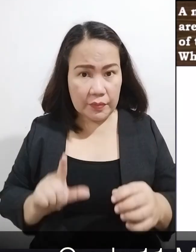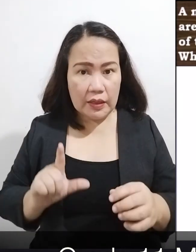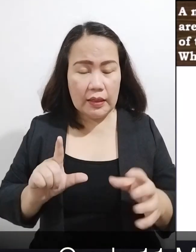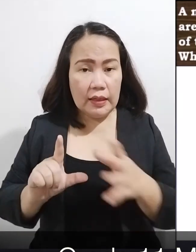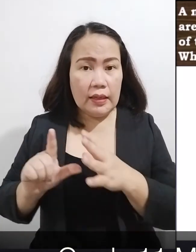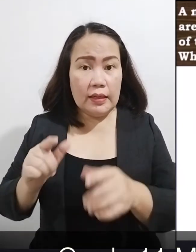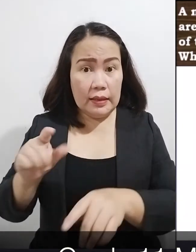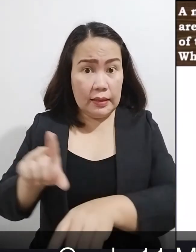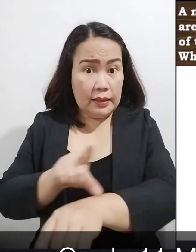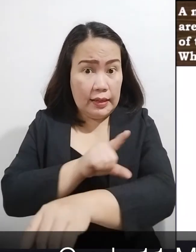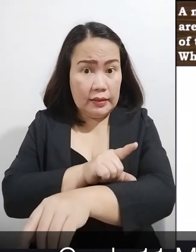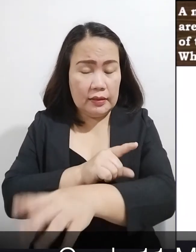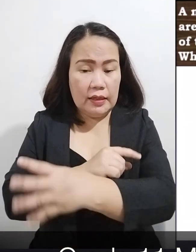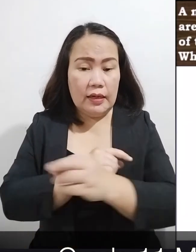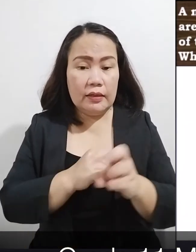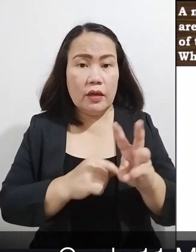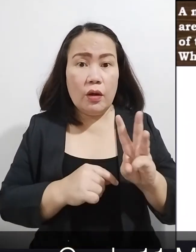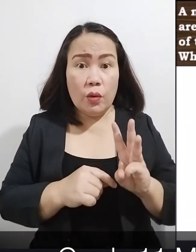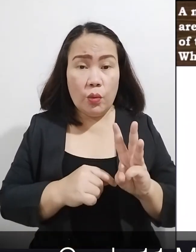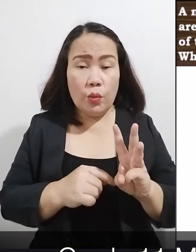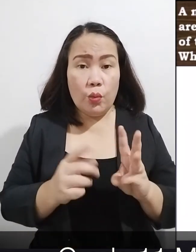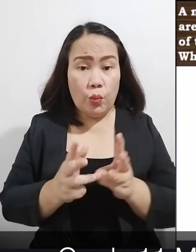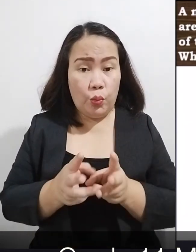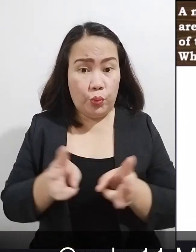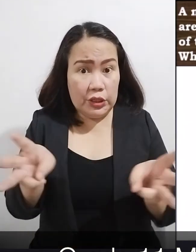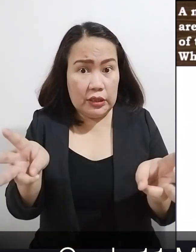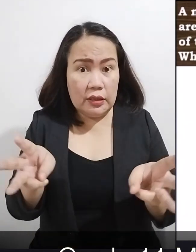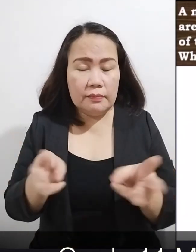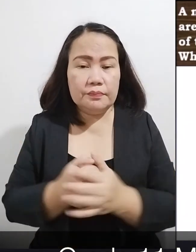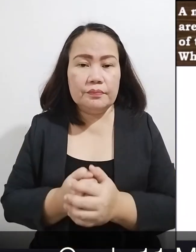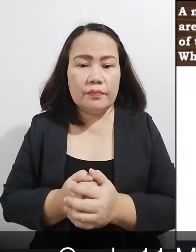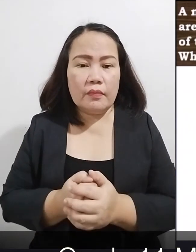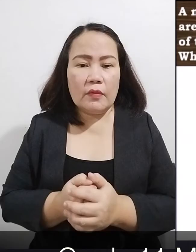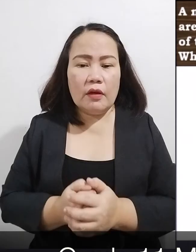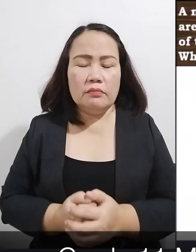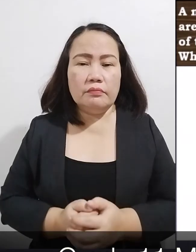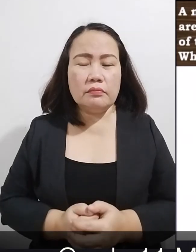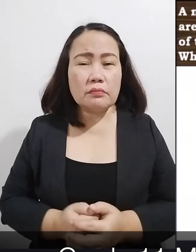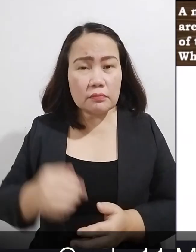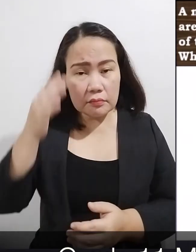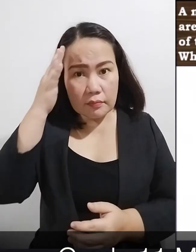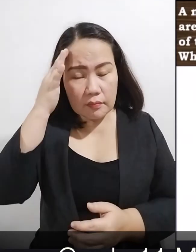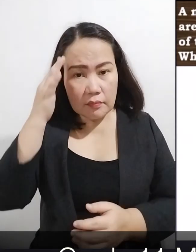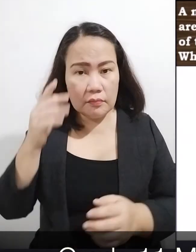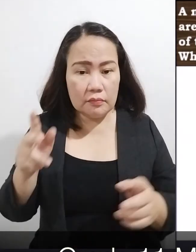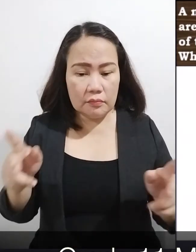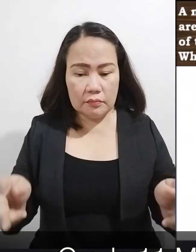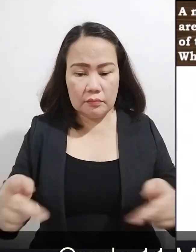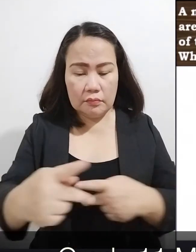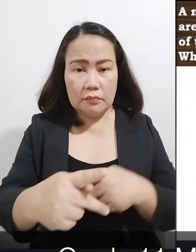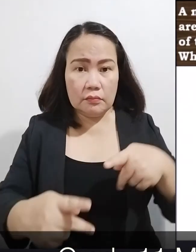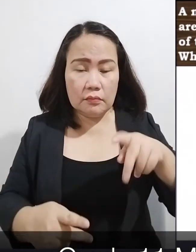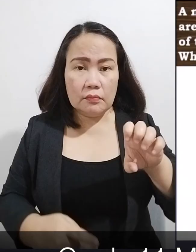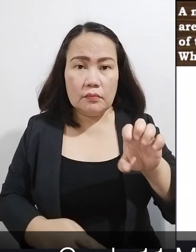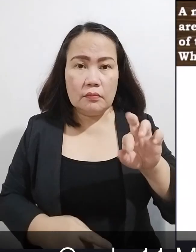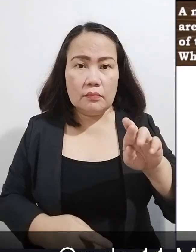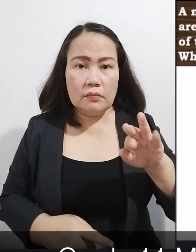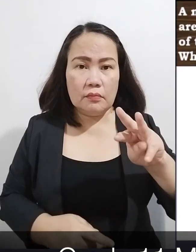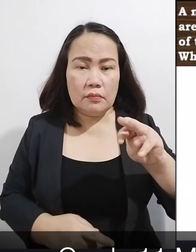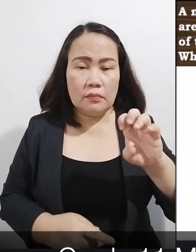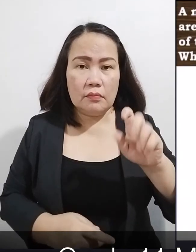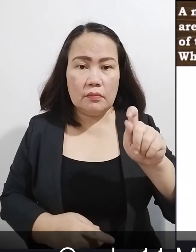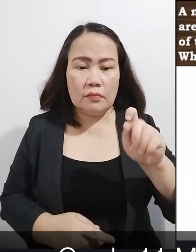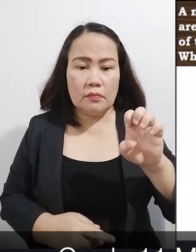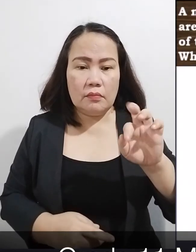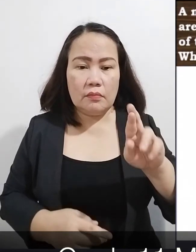na area gamit ang 400 feet na fencing materials. Alam natin na ang perimeter ng rectangle or